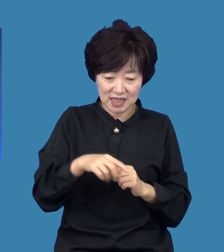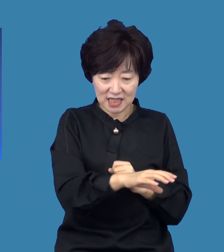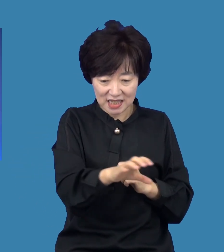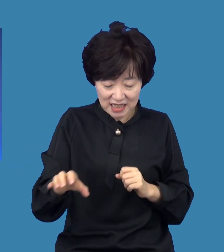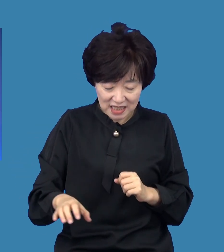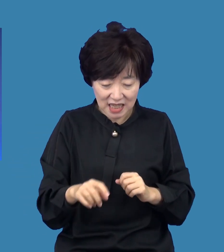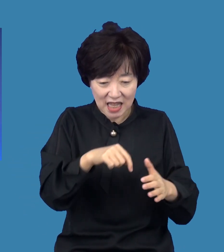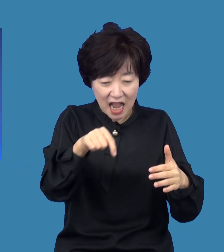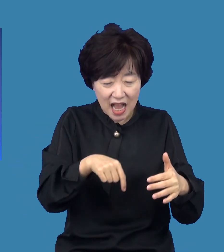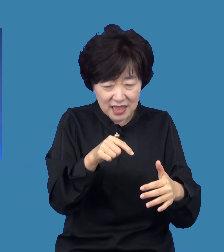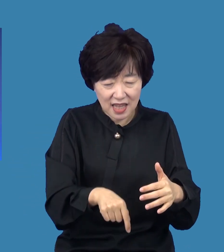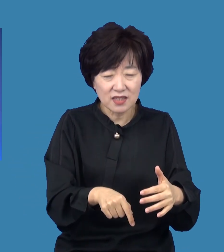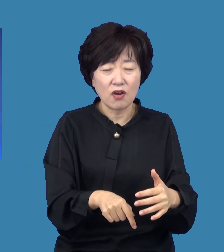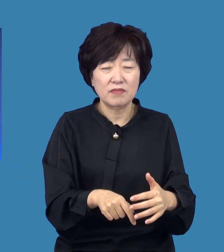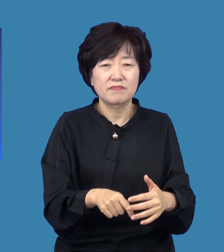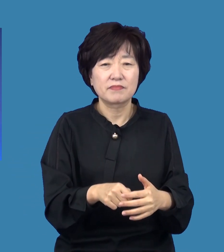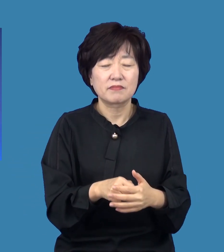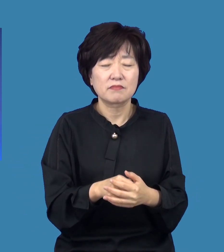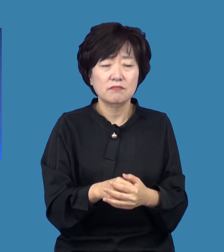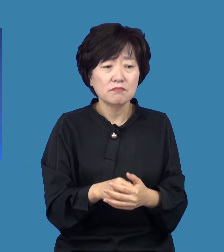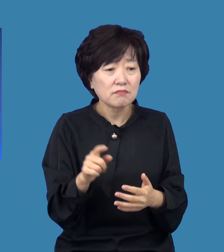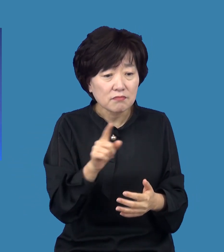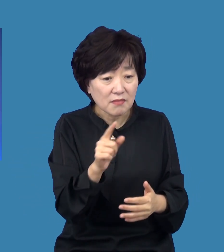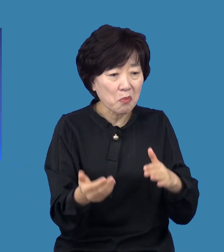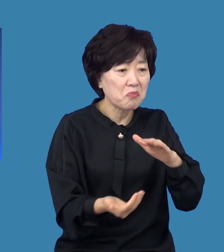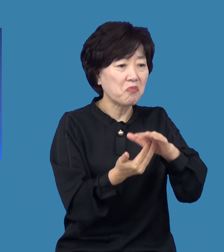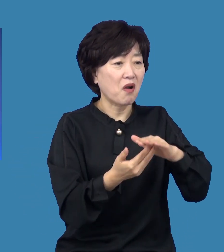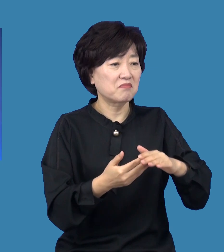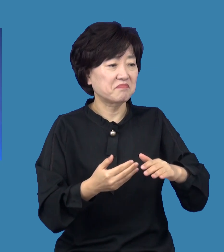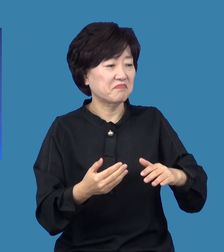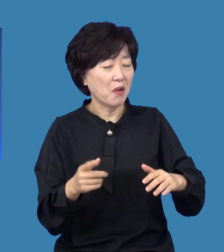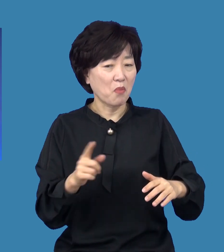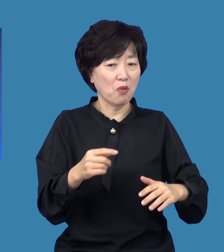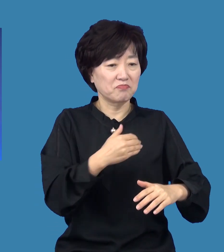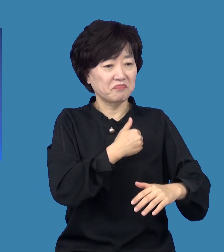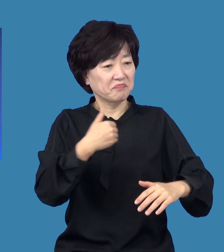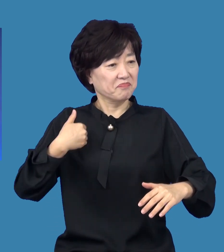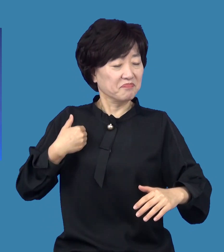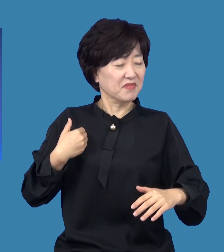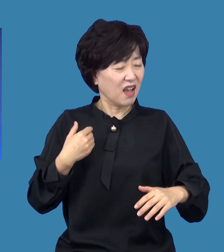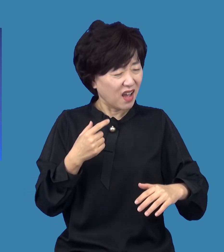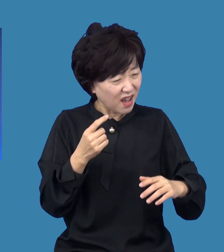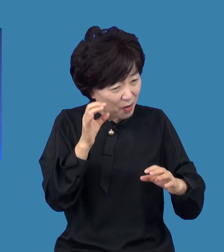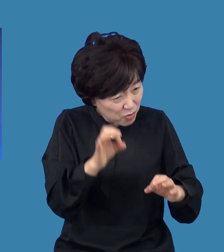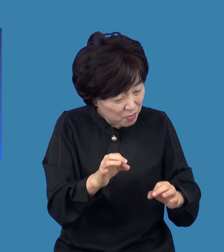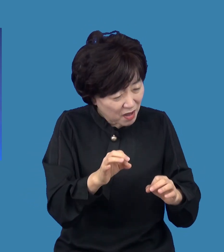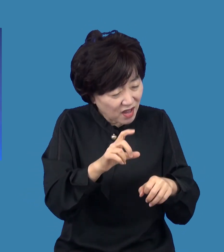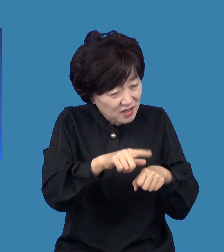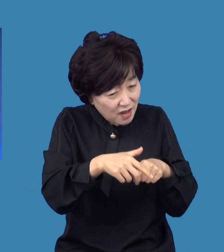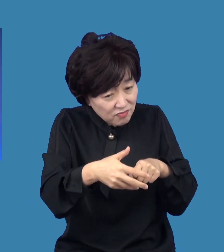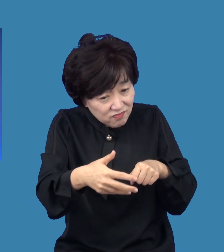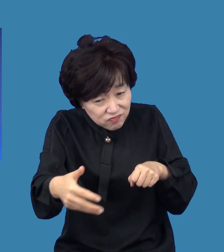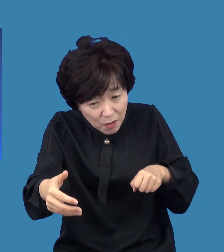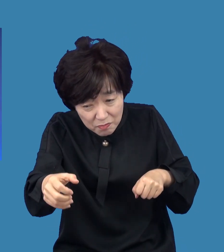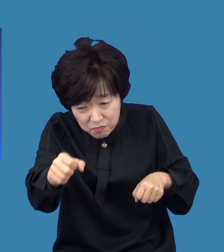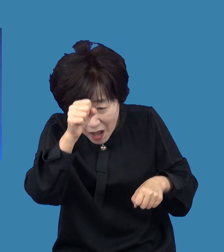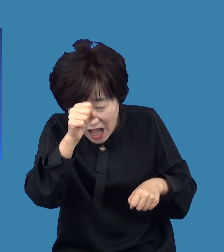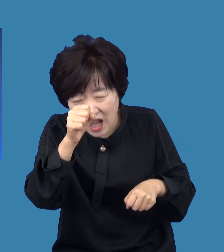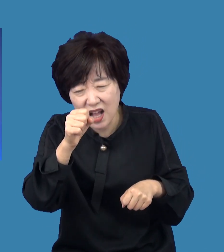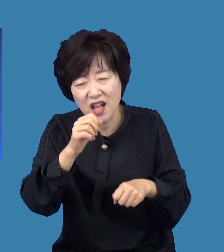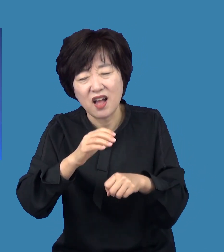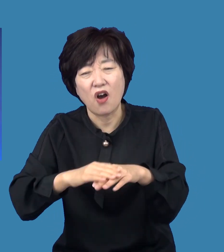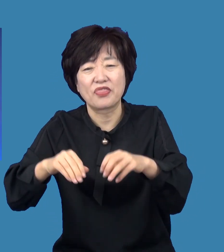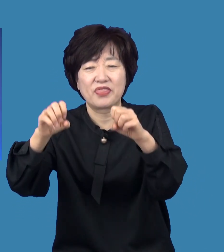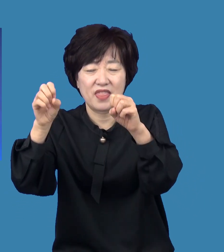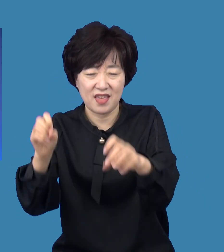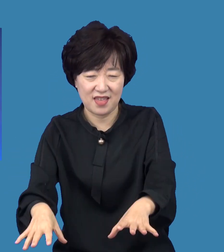있어 보이고 뭔가 이룬 것 같아 보이고 뭔가 잡은 것 같아 보여도 그것이 조금만 시간이 지나고 나면 다 헛되다는 것을 알게